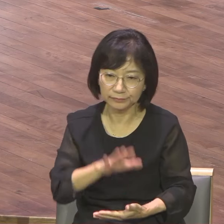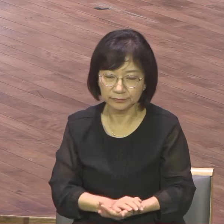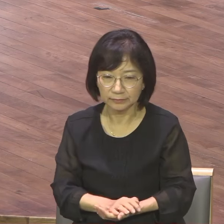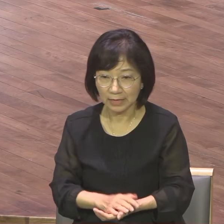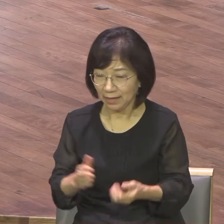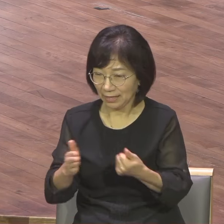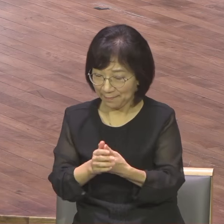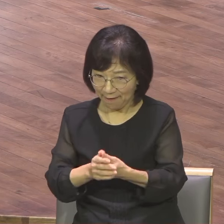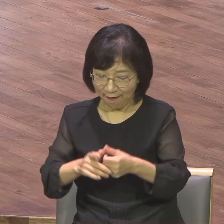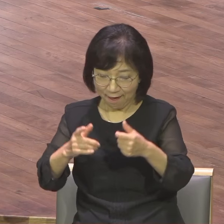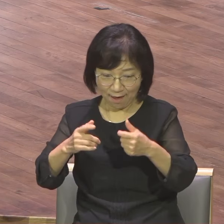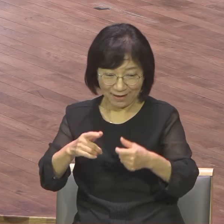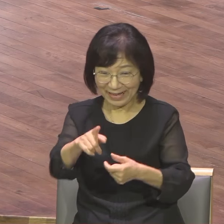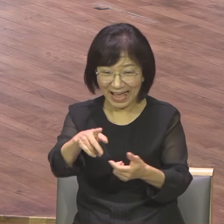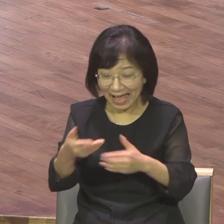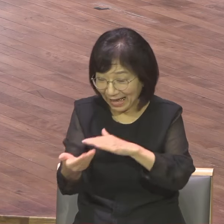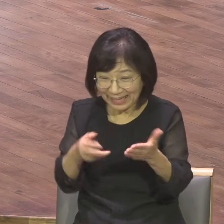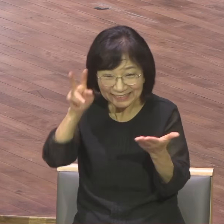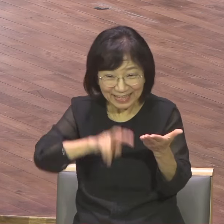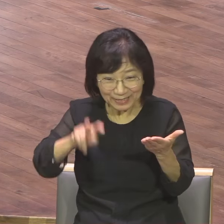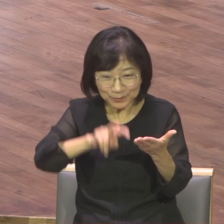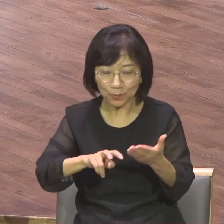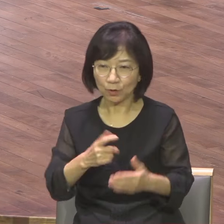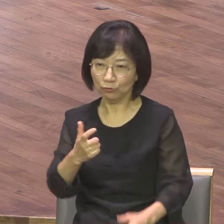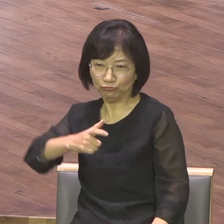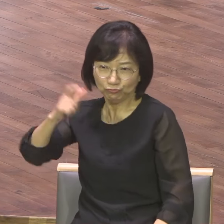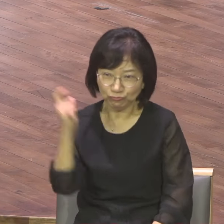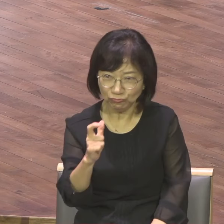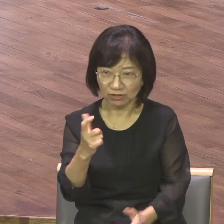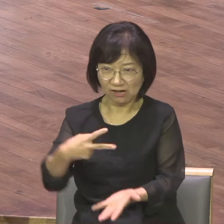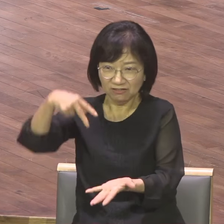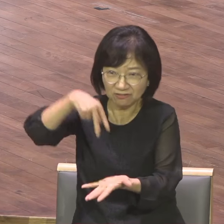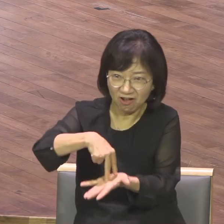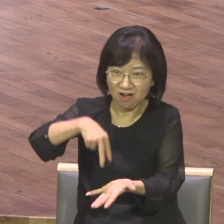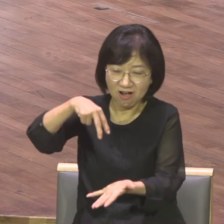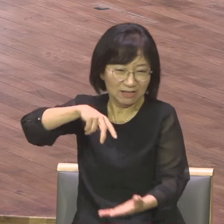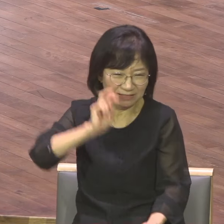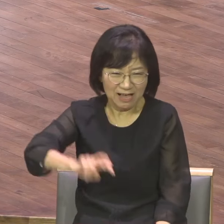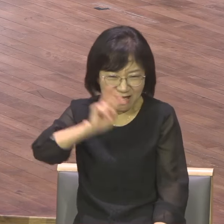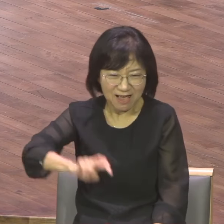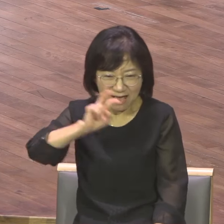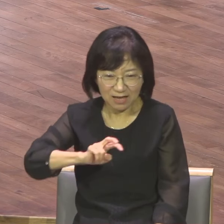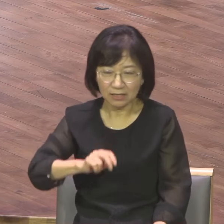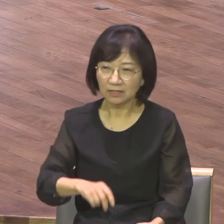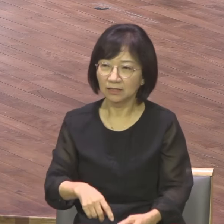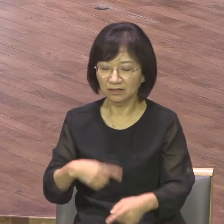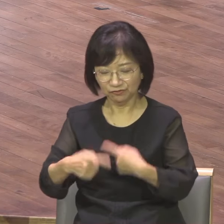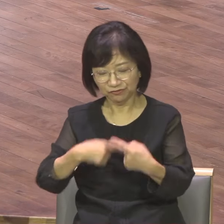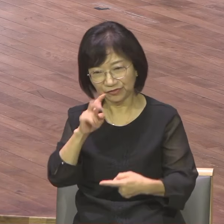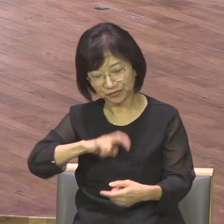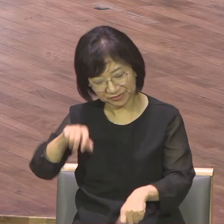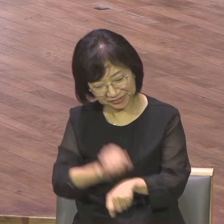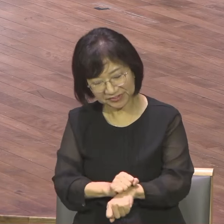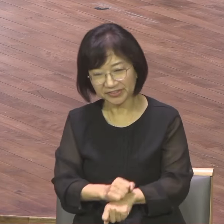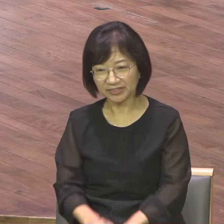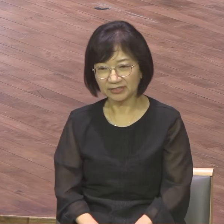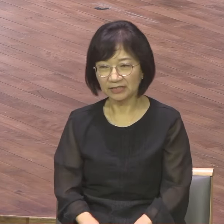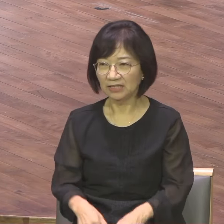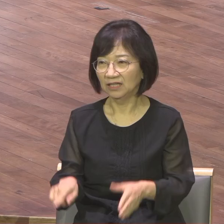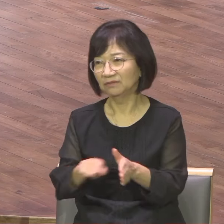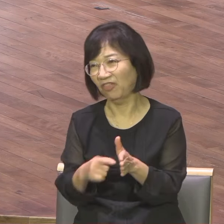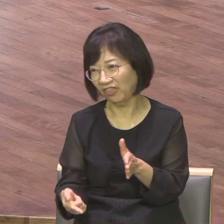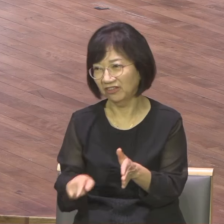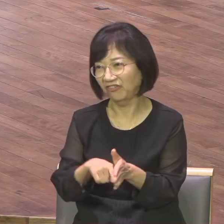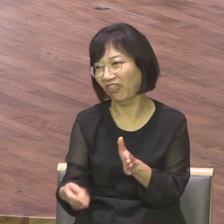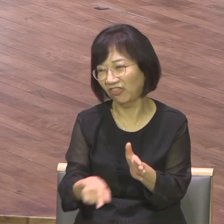굳게 서리, 굳게 서리. 찬송은 잘 부른다. 굳게 서리. 뭘 굳게 서? 머리에 지은 짓도 맨날 넌 자빠지고